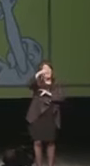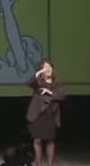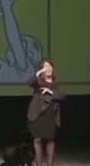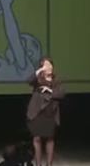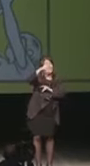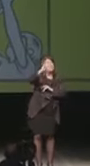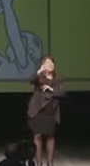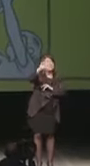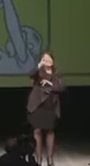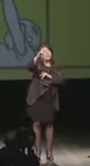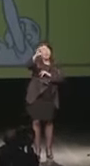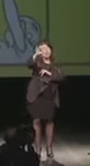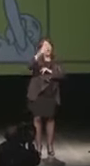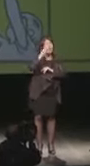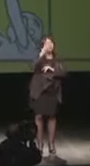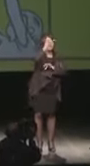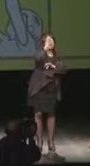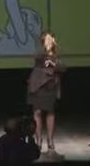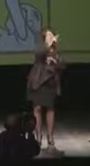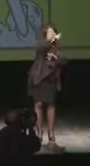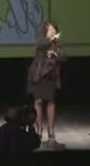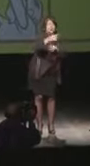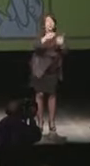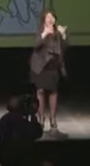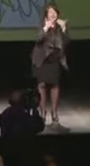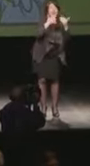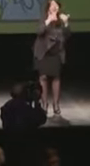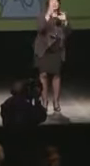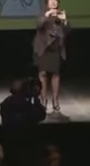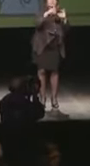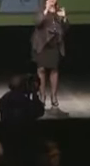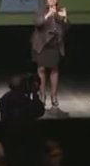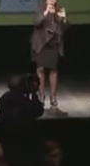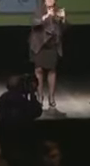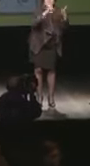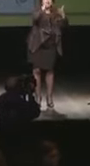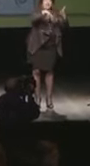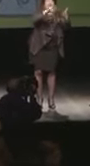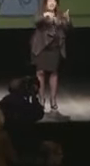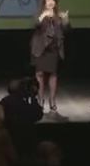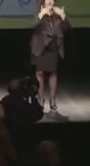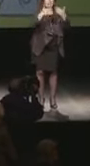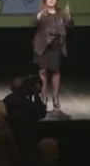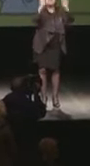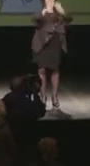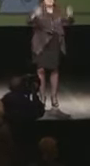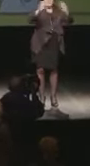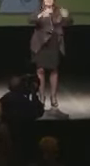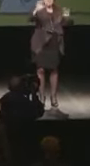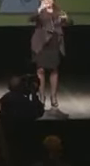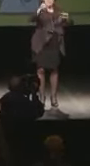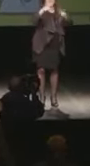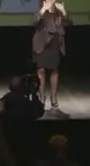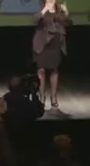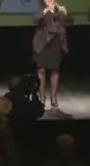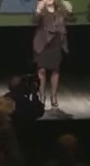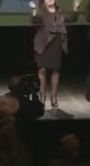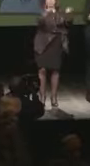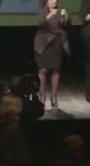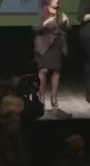invitiamo tutti a bere in fondo intanto noi guardiamo la carta dei vini e ringraziamo anche il teatro Espas grazie a tutti buona bevuta